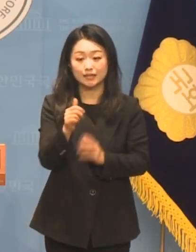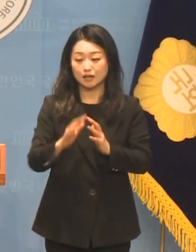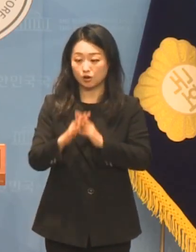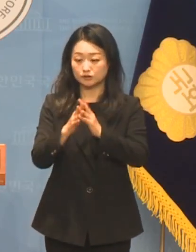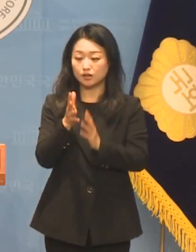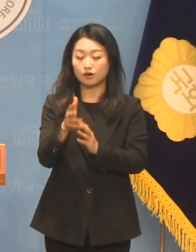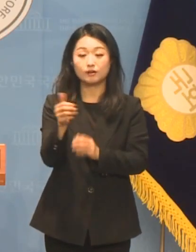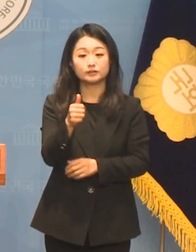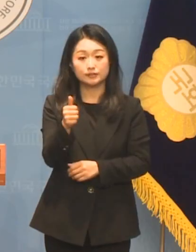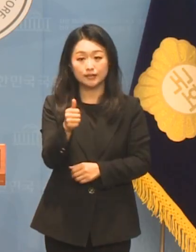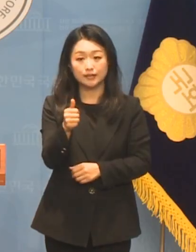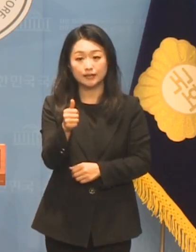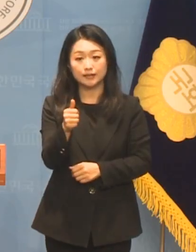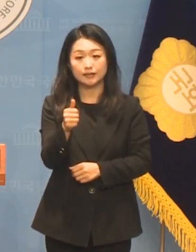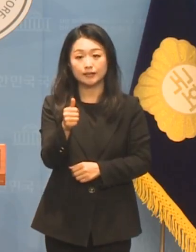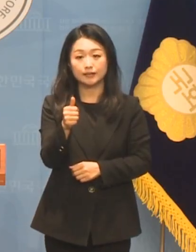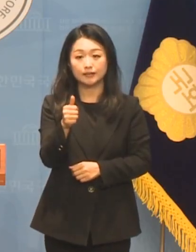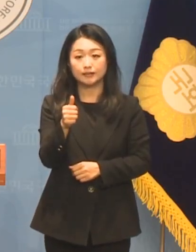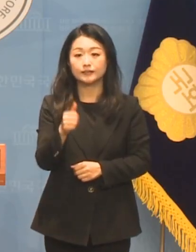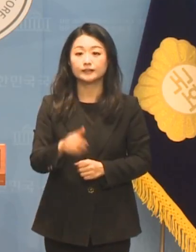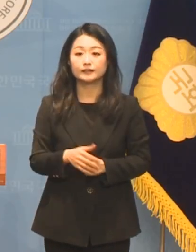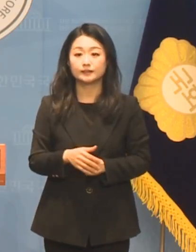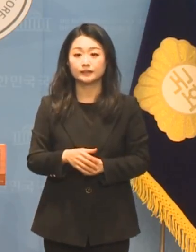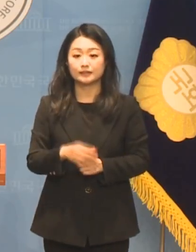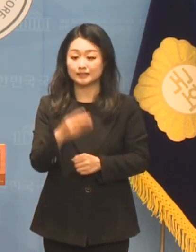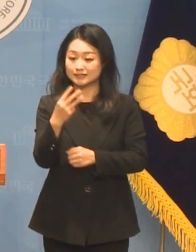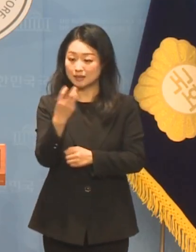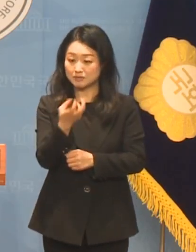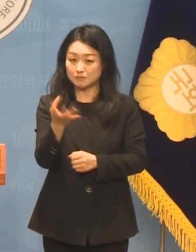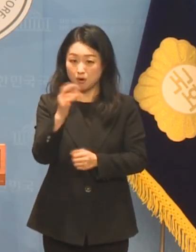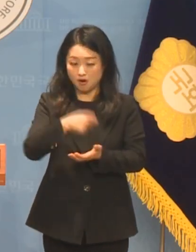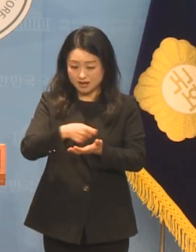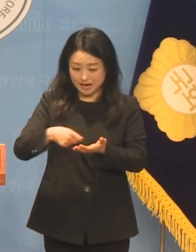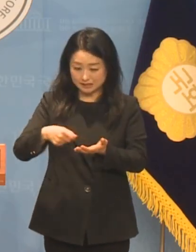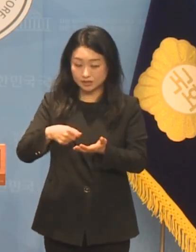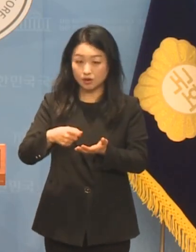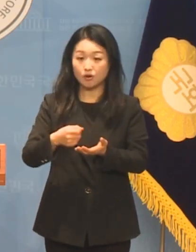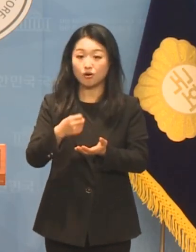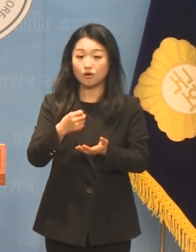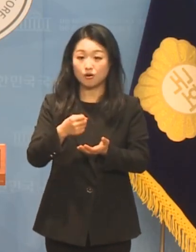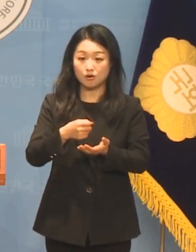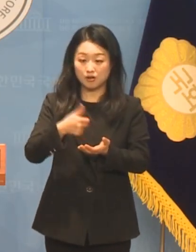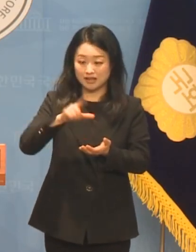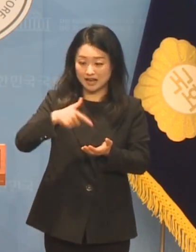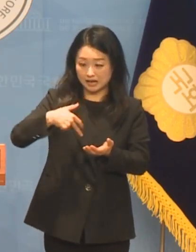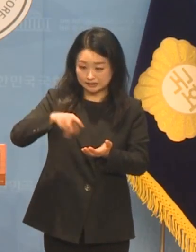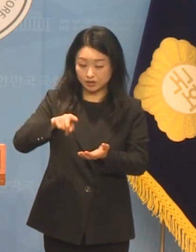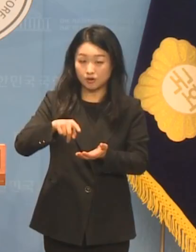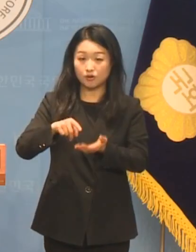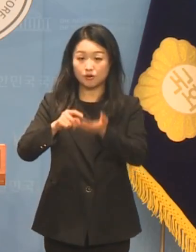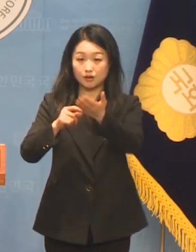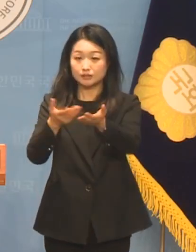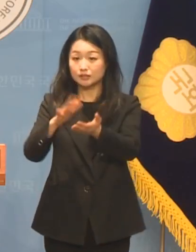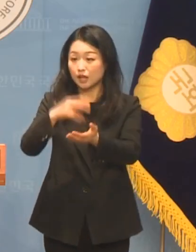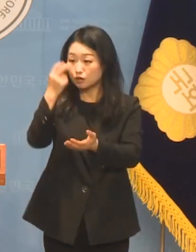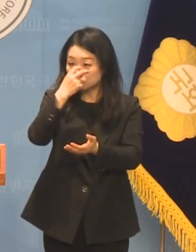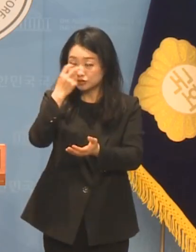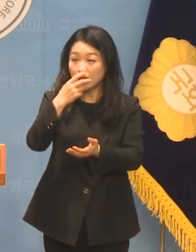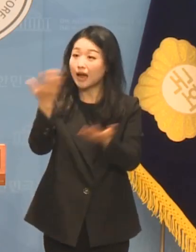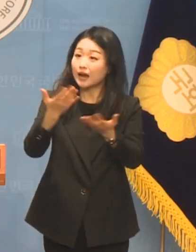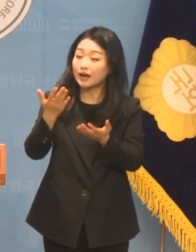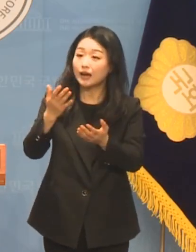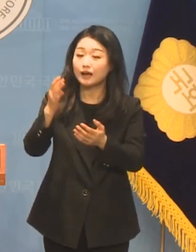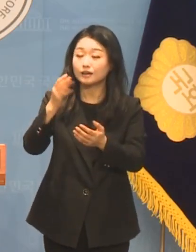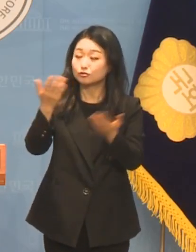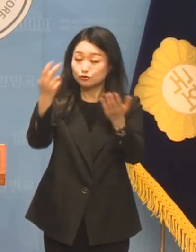고발인인 건설업자가 이후에 30억 각서를 제출했는데도 울산경찰이 제대로 수사해주지